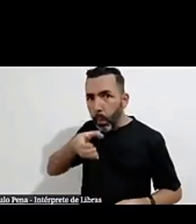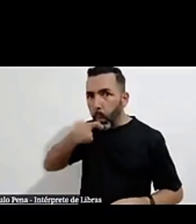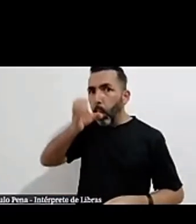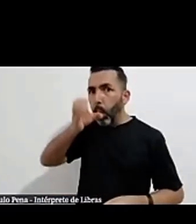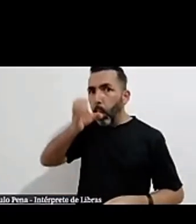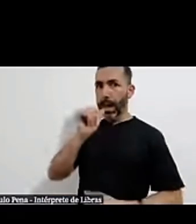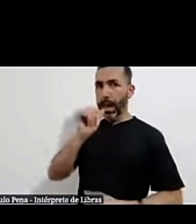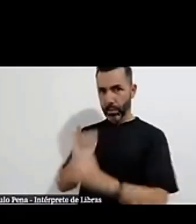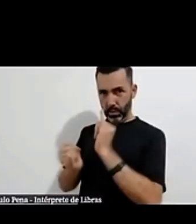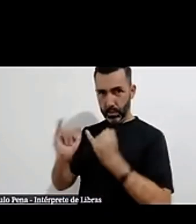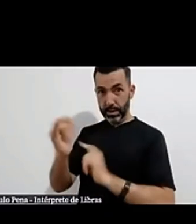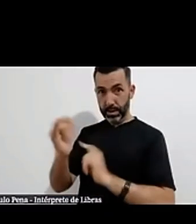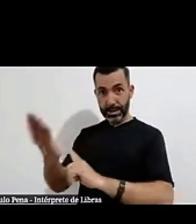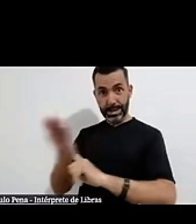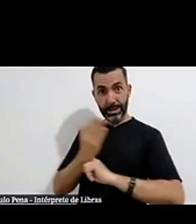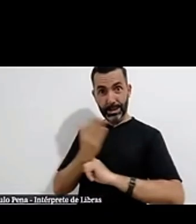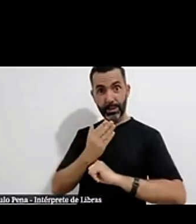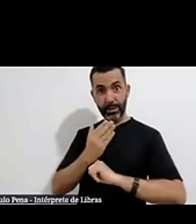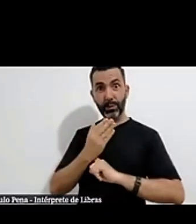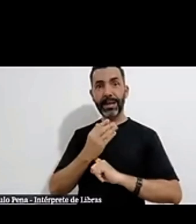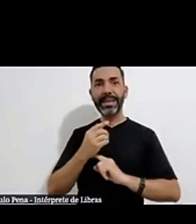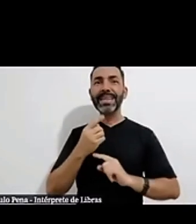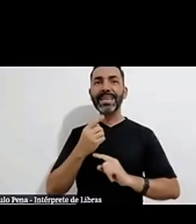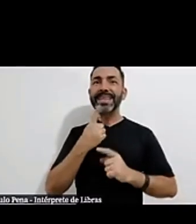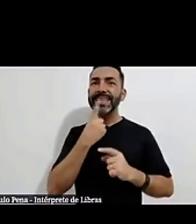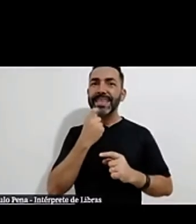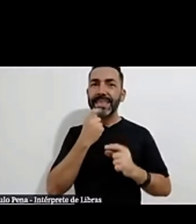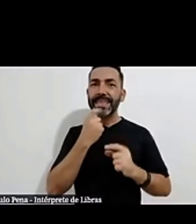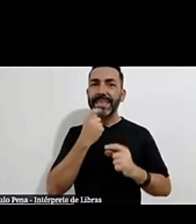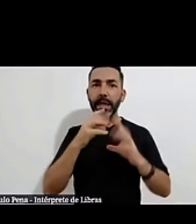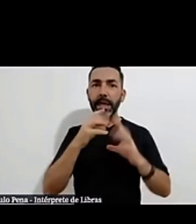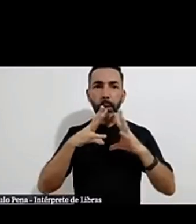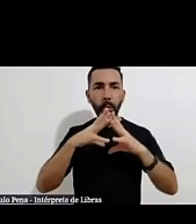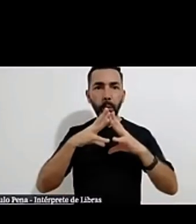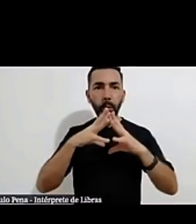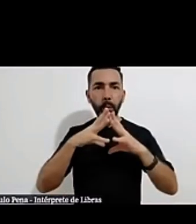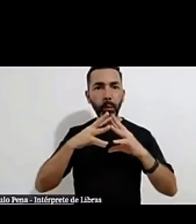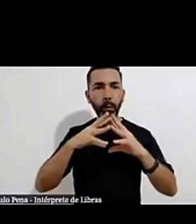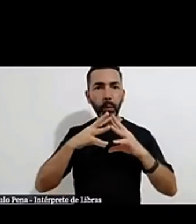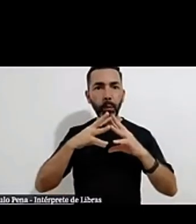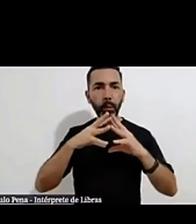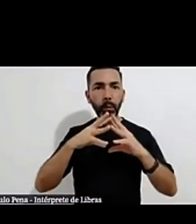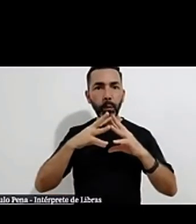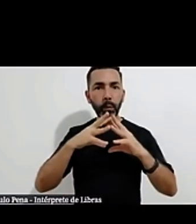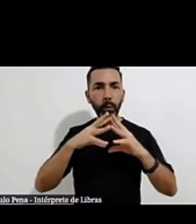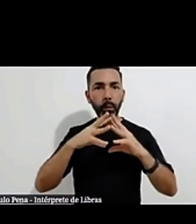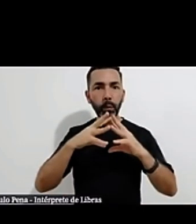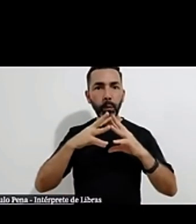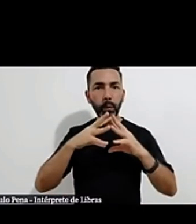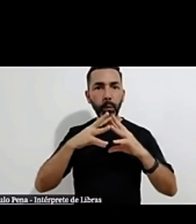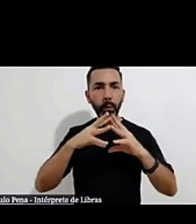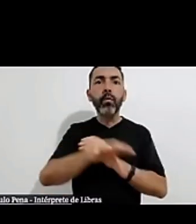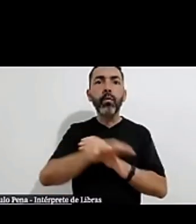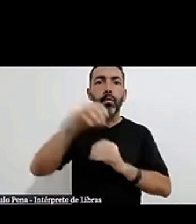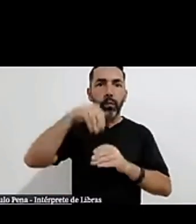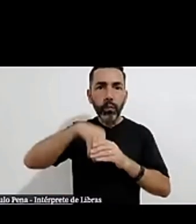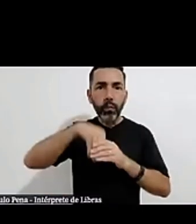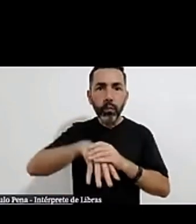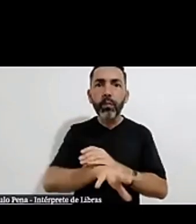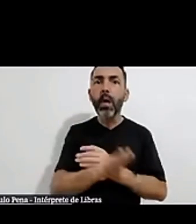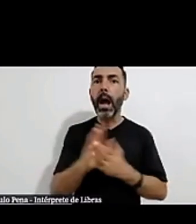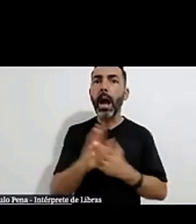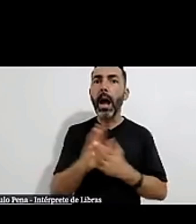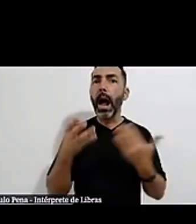Ela facilita a circulação, diminuindo a pressão sobre o coração. Assim, ele trabalha mais leve e em